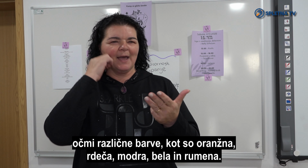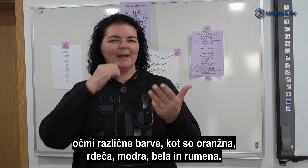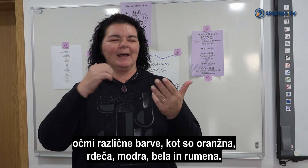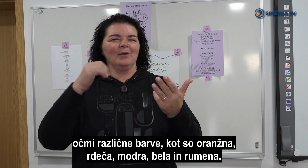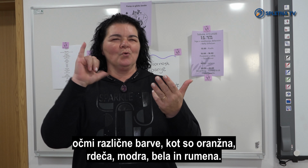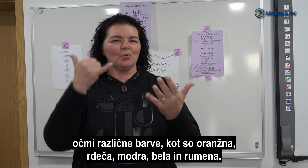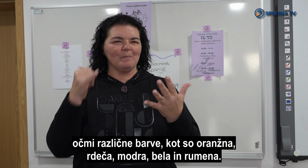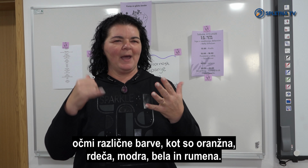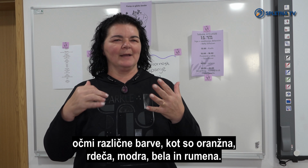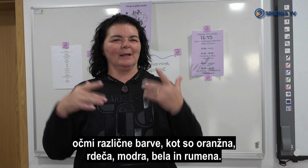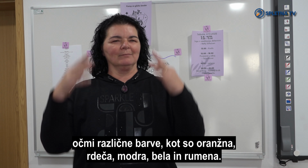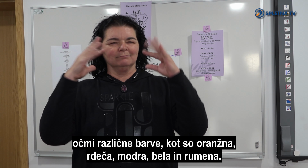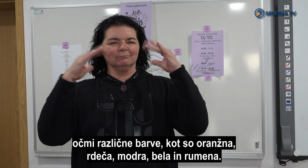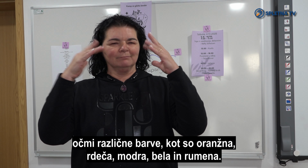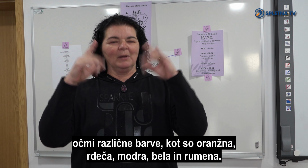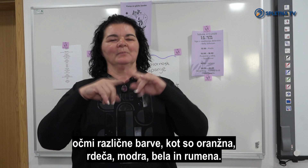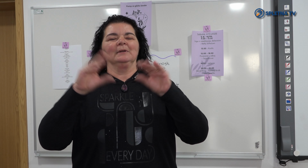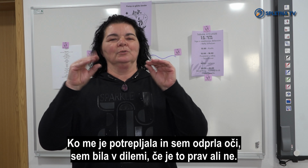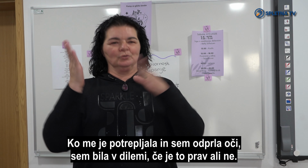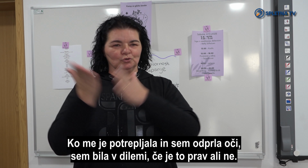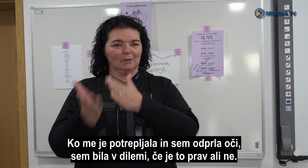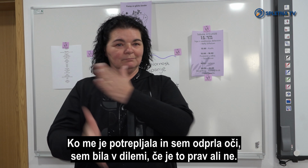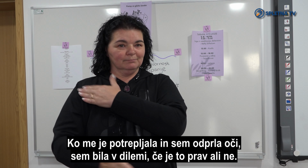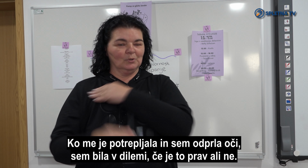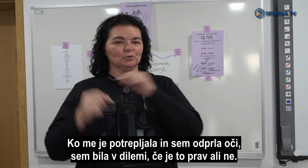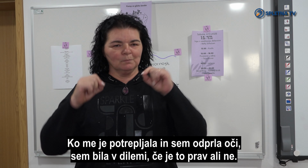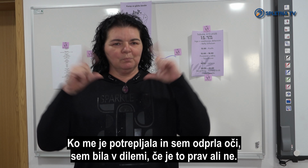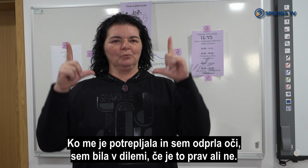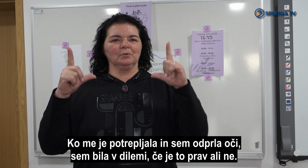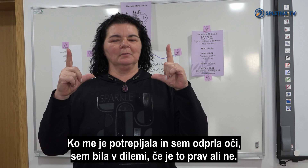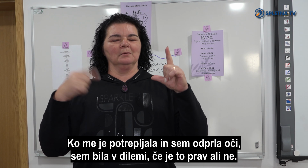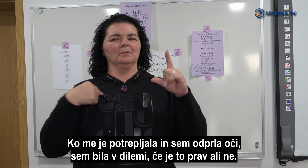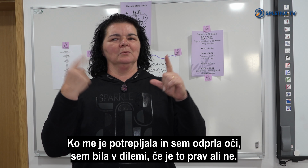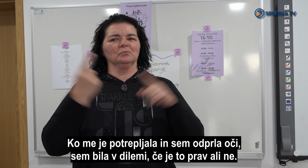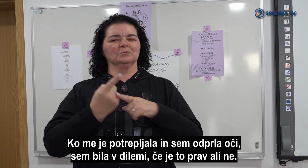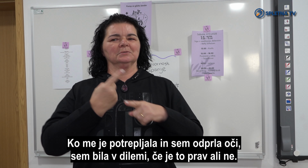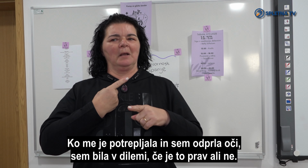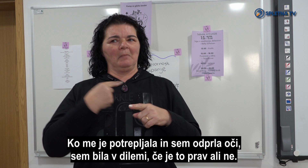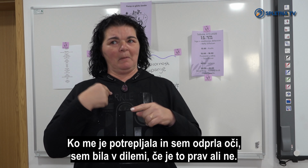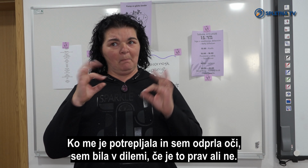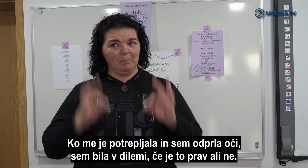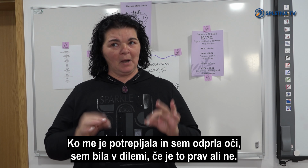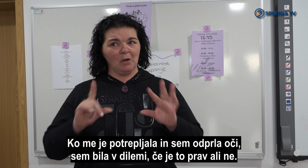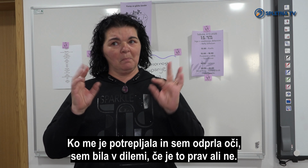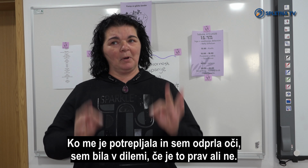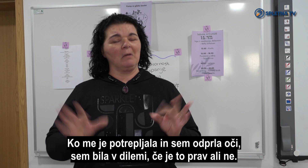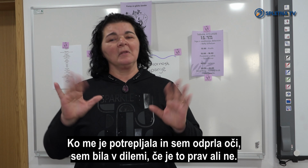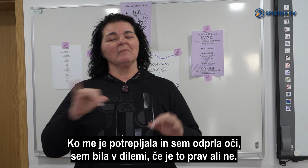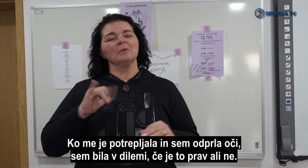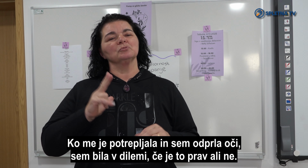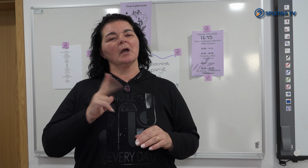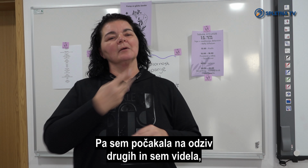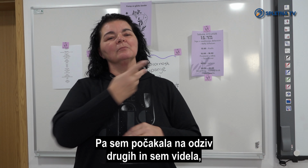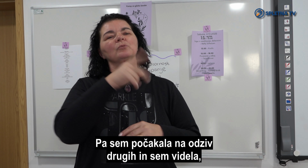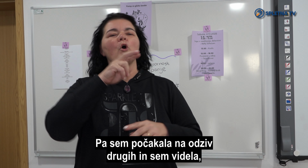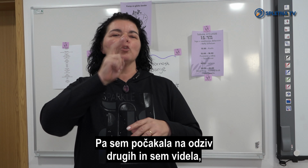Ko me je potrepljala in sem odprla oči, sem bila v dilemi, če je to prav ali ne. pa sem počakala na odziv drugih in